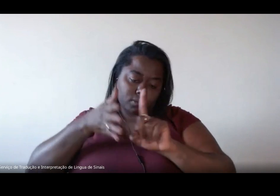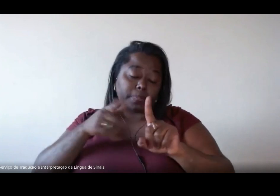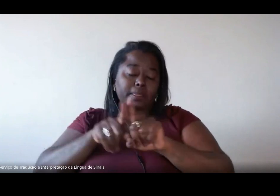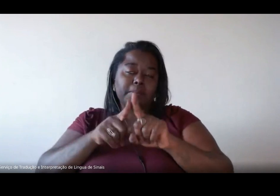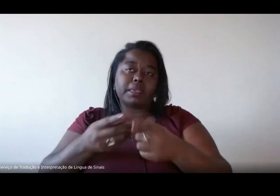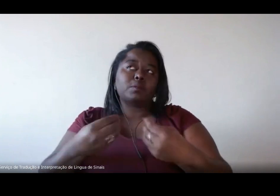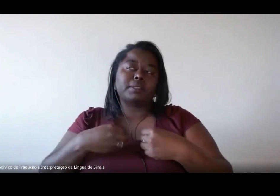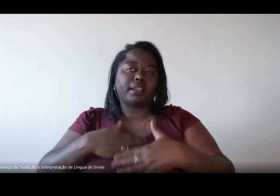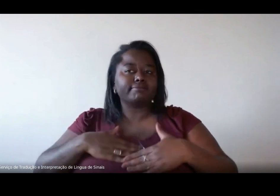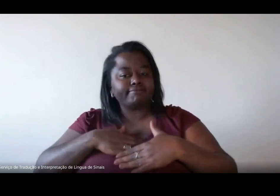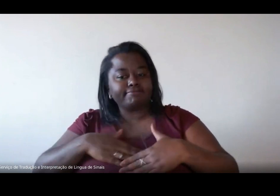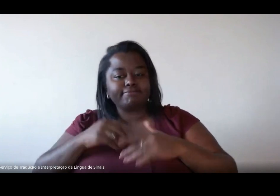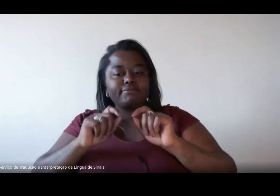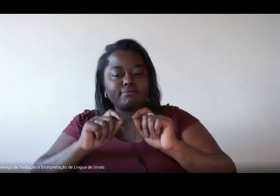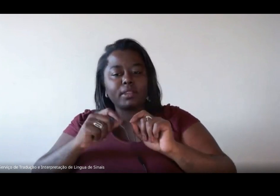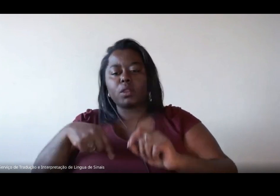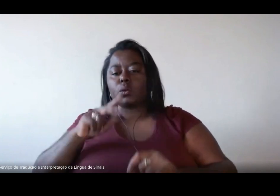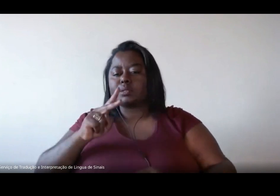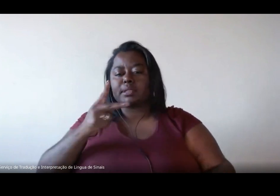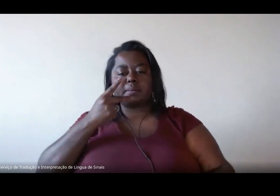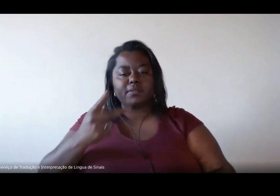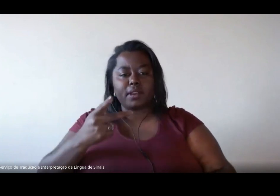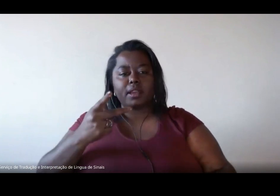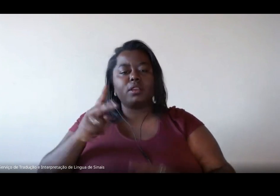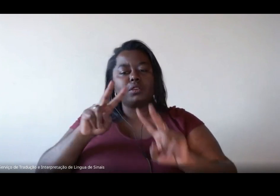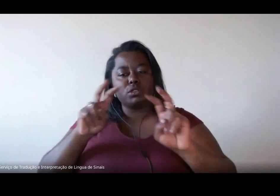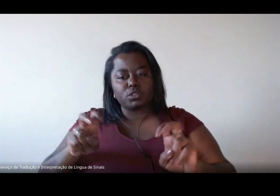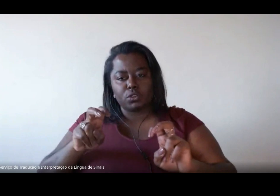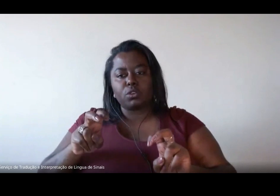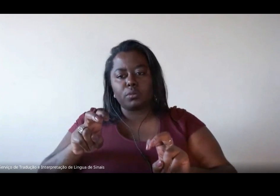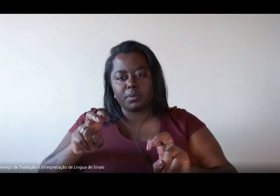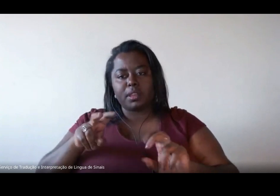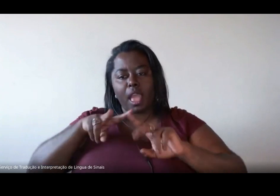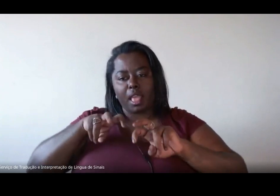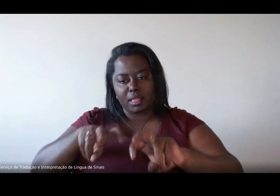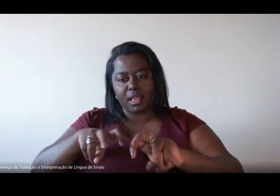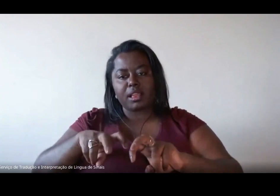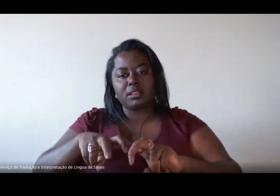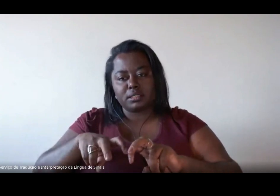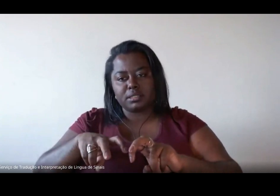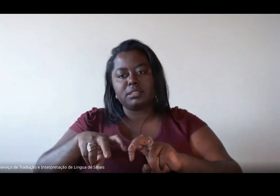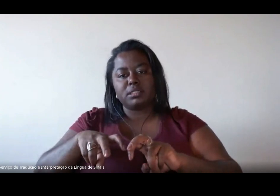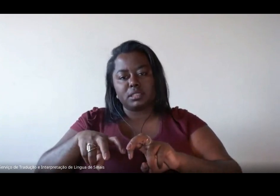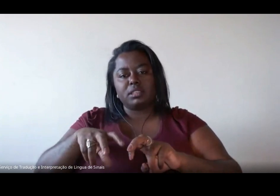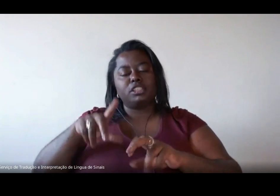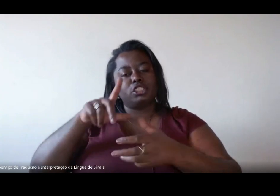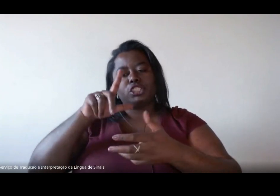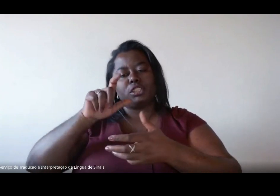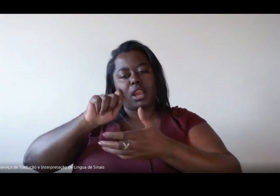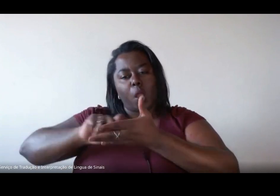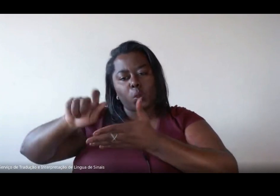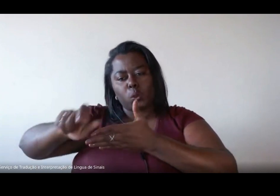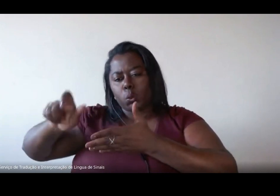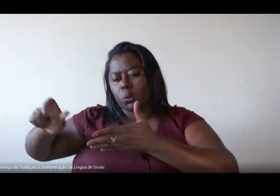discurso. E o que me agrada muito também é porque, bom, eu falo sempre da análise do Chorodô, gente, mas é claro que todas as outras são